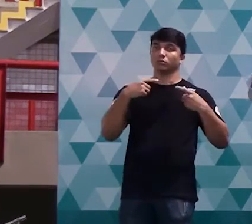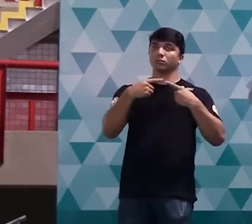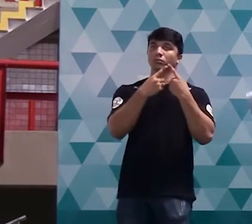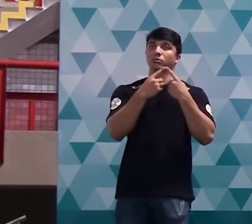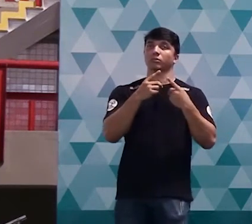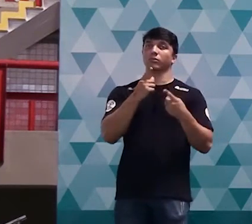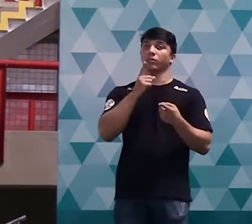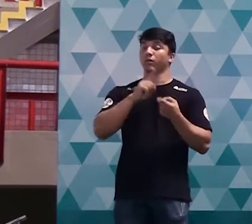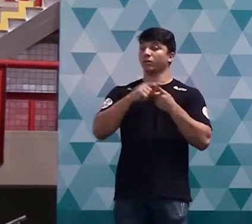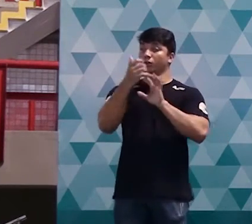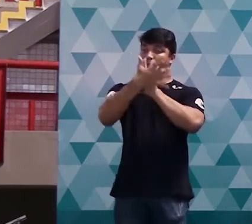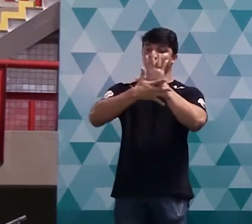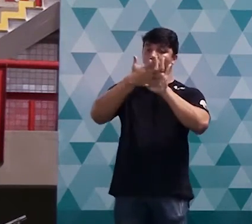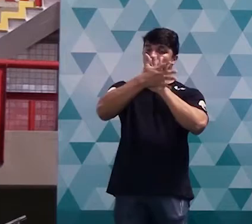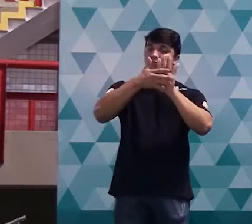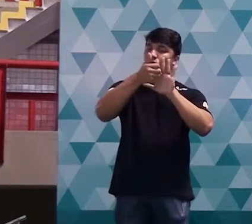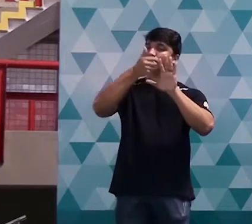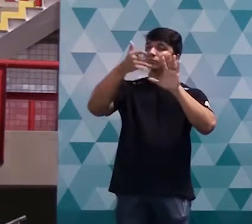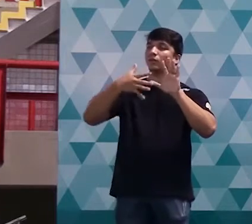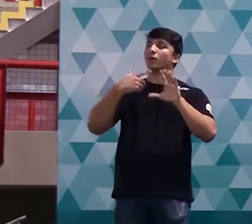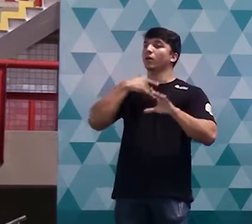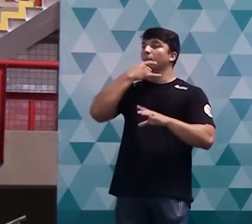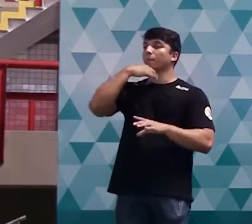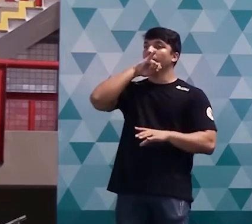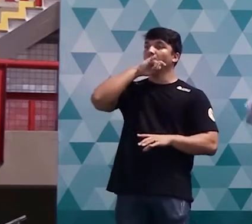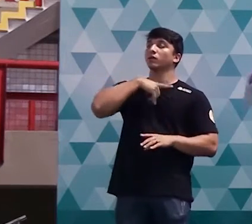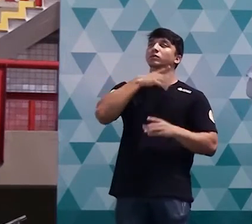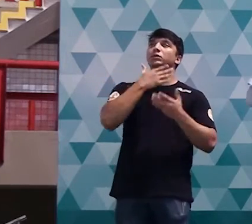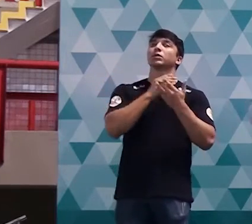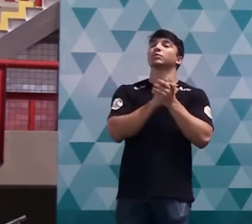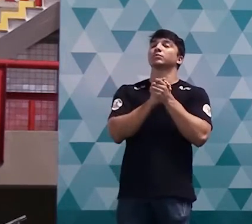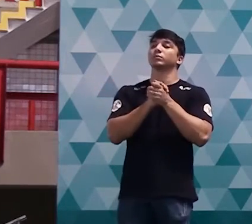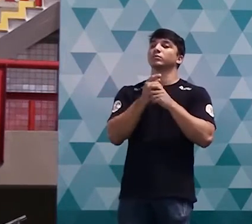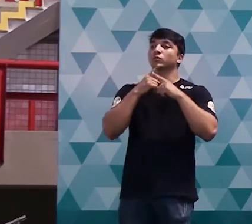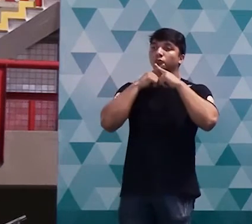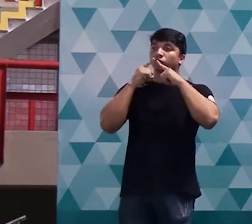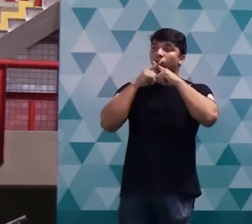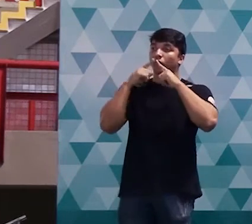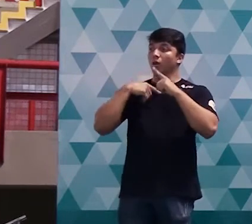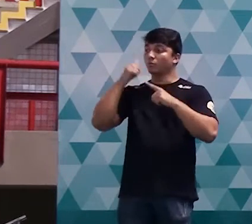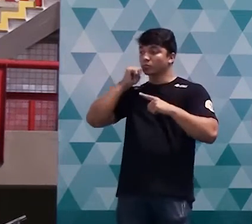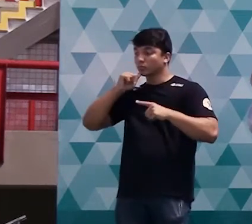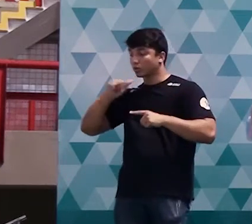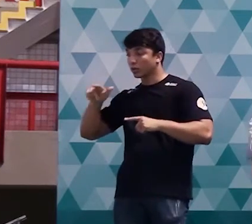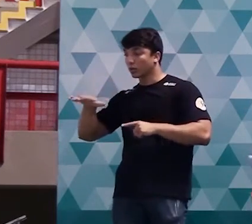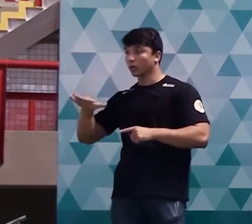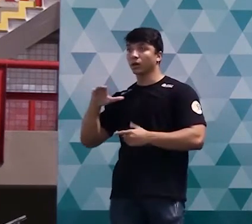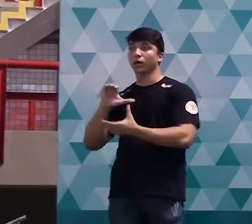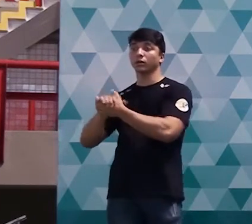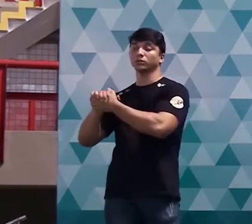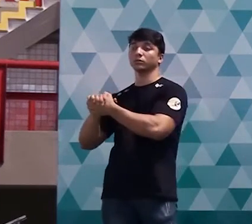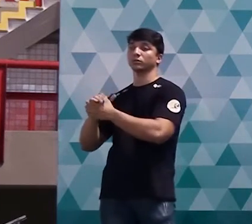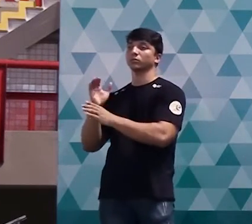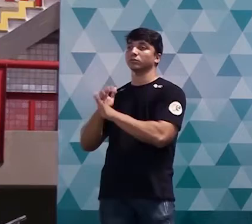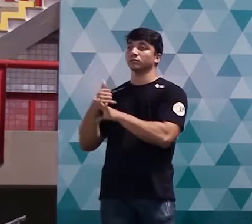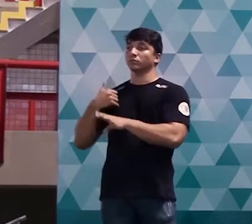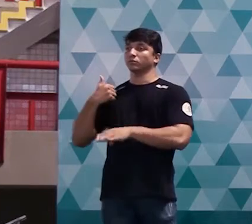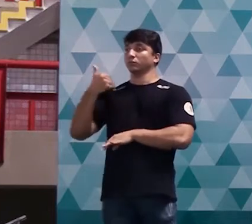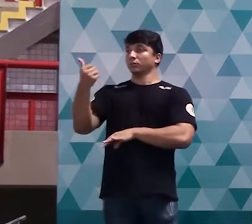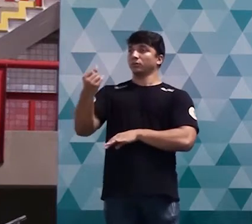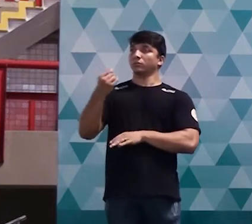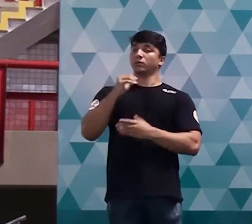um textozinho que é dos pais fazendo promessa para a filha casar, porque a menina já com 16 anos, ela não vai arranjar mais casamento